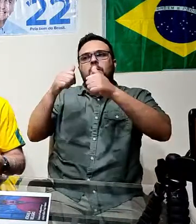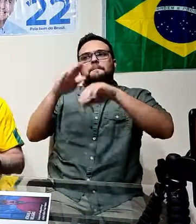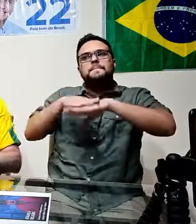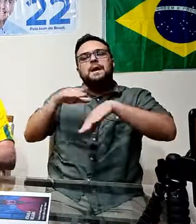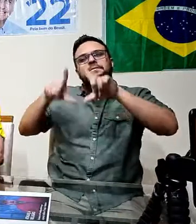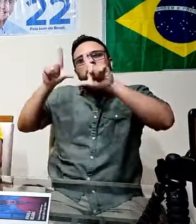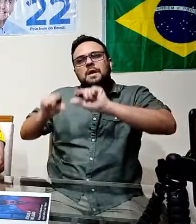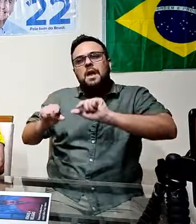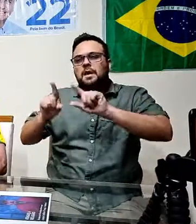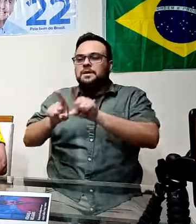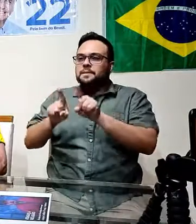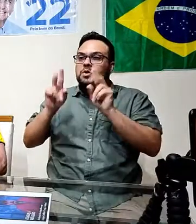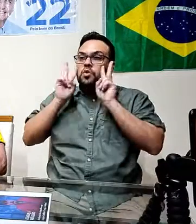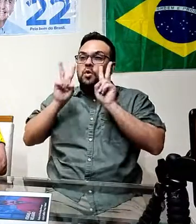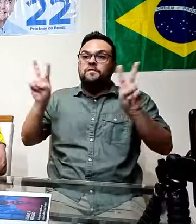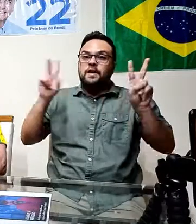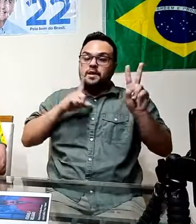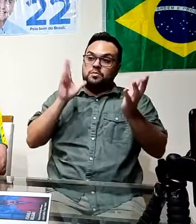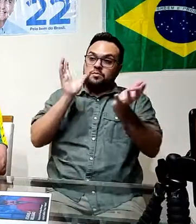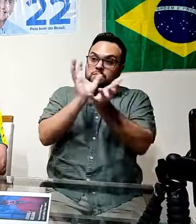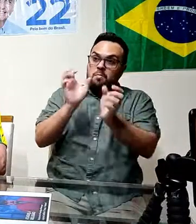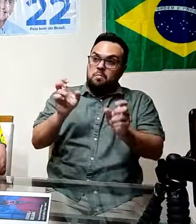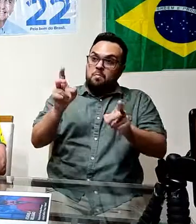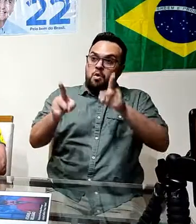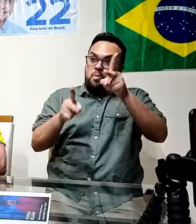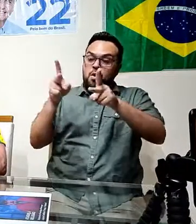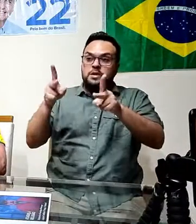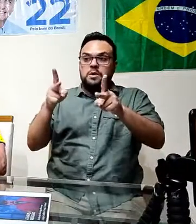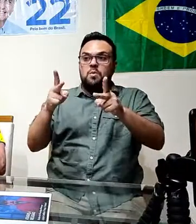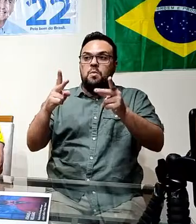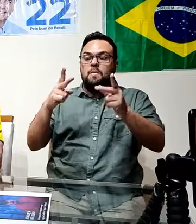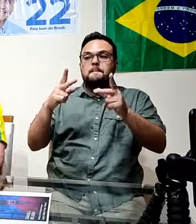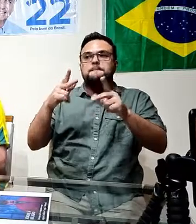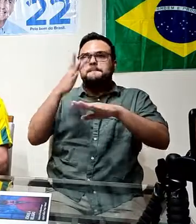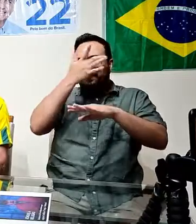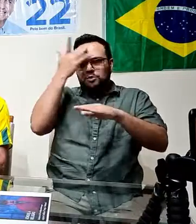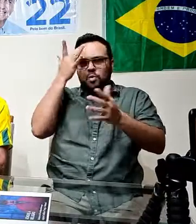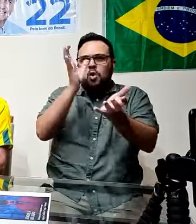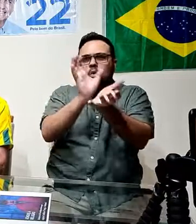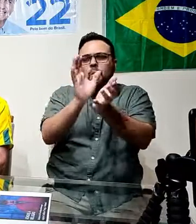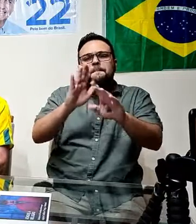também eu estou vendo que uma parte da população, a mais humilde,